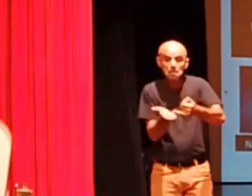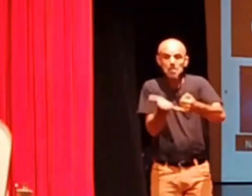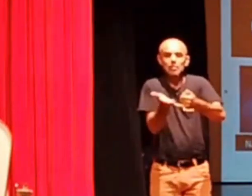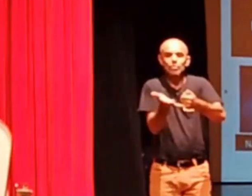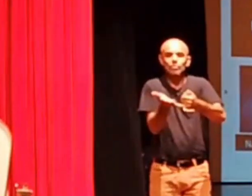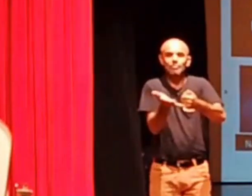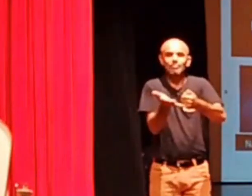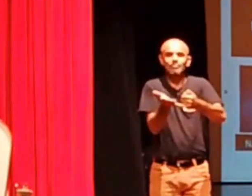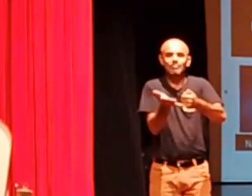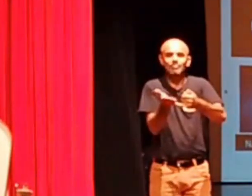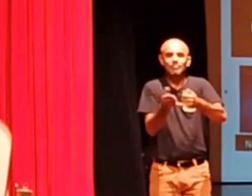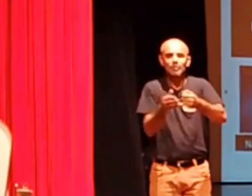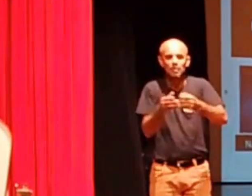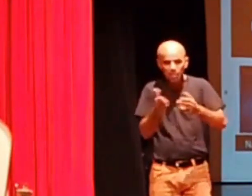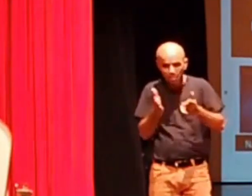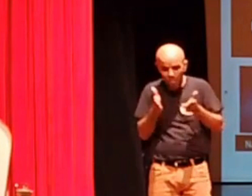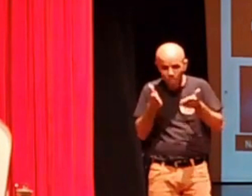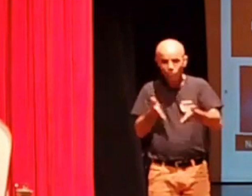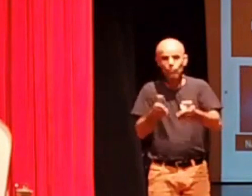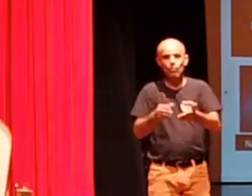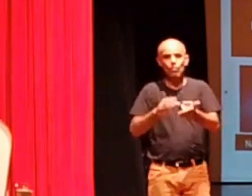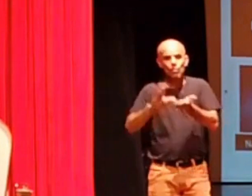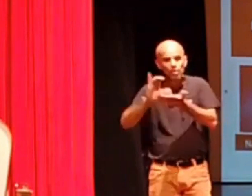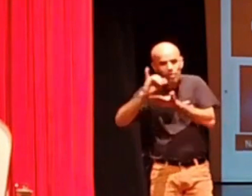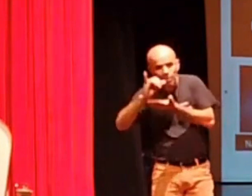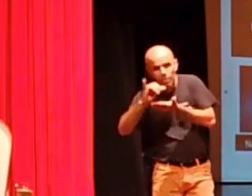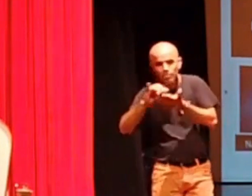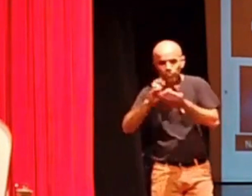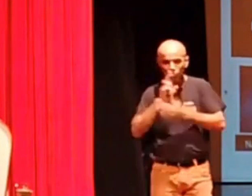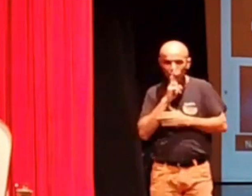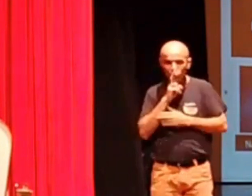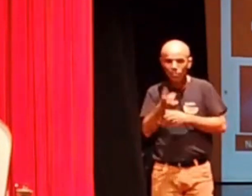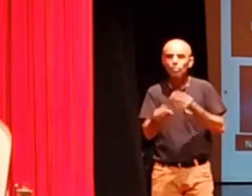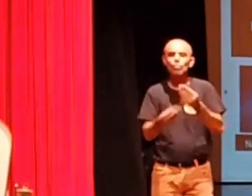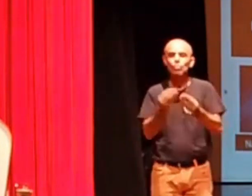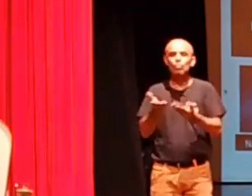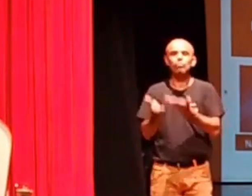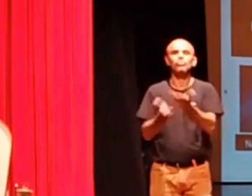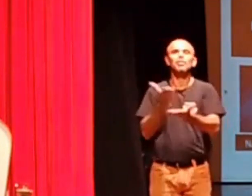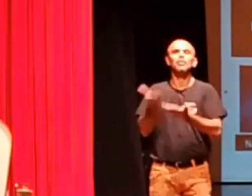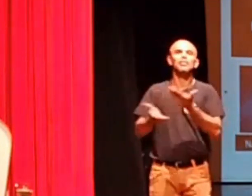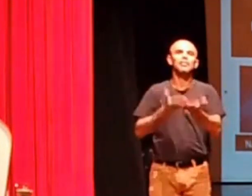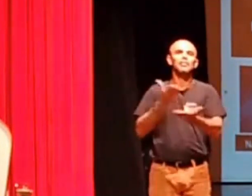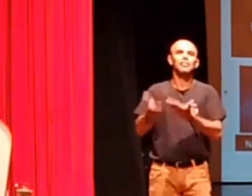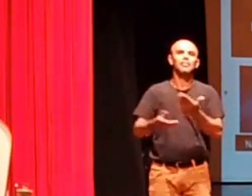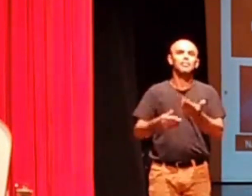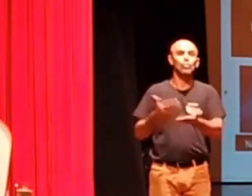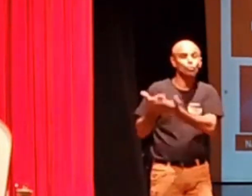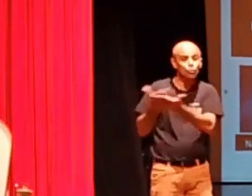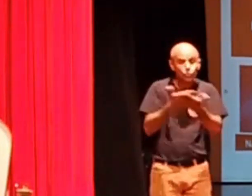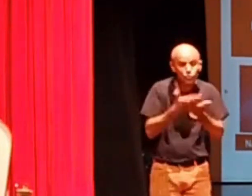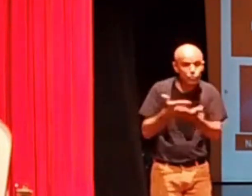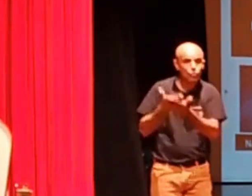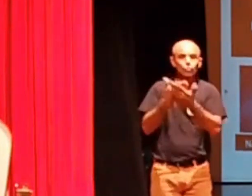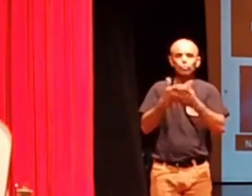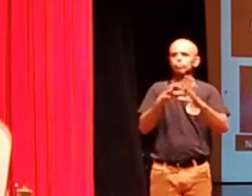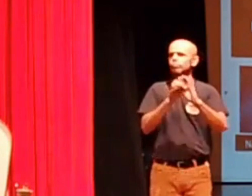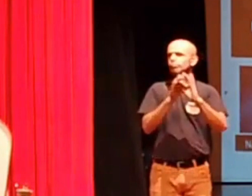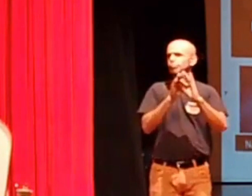evidência científica para resultado. Com o que a gente tem hoje, de estudos científicos